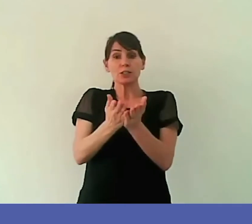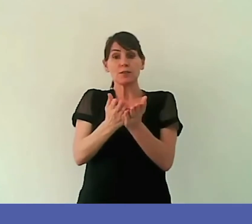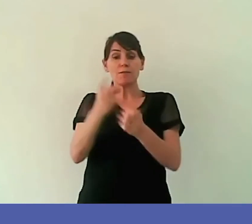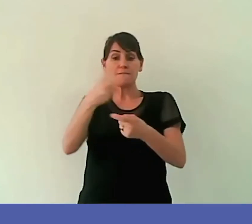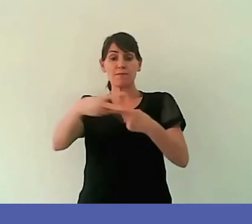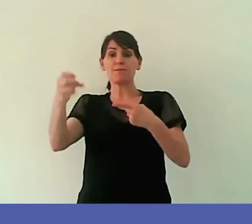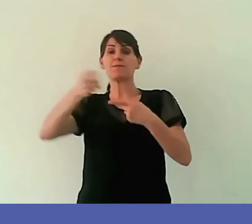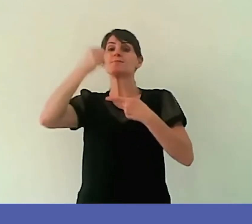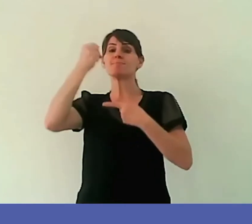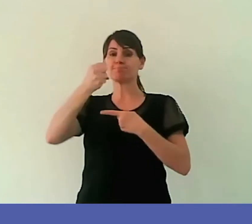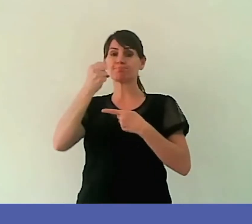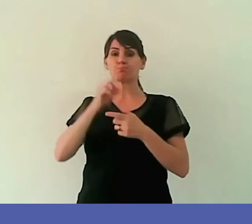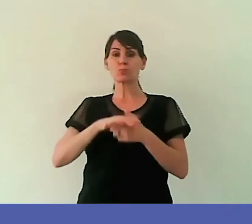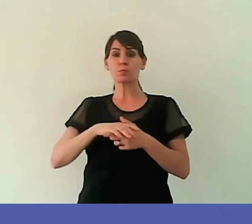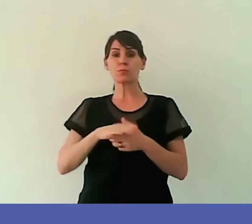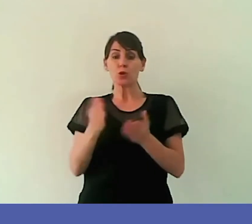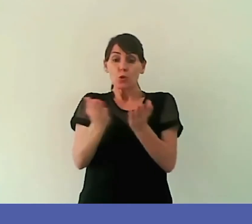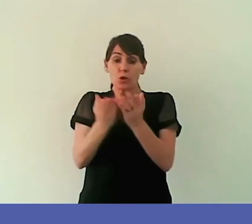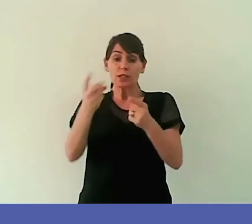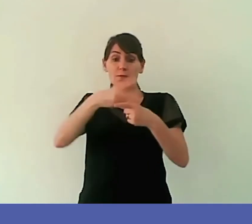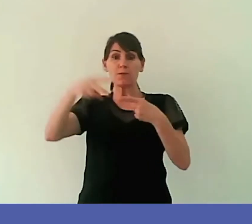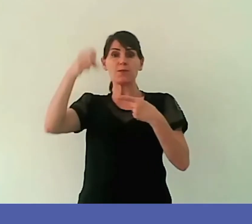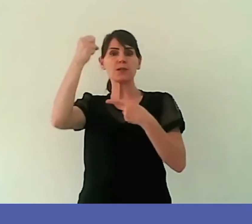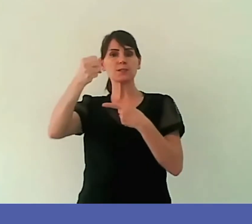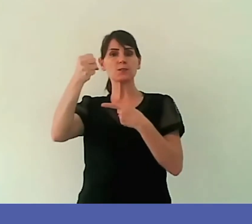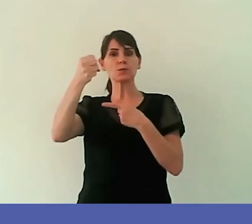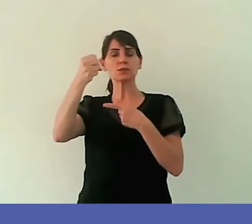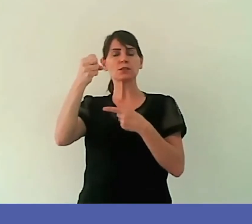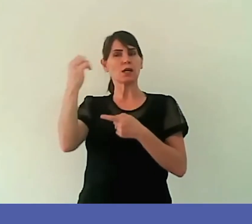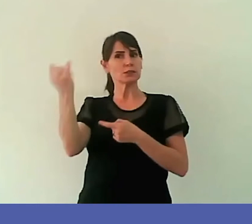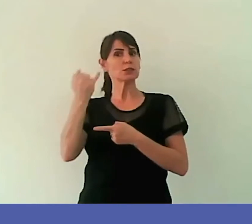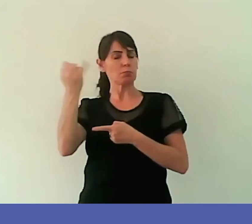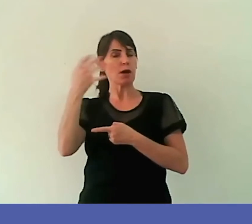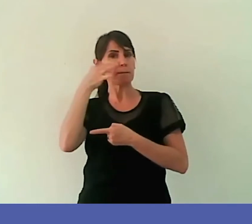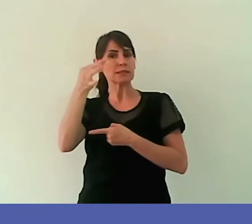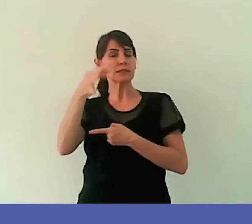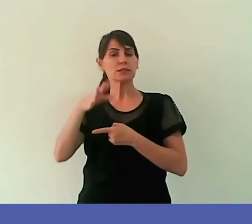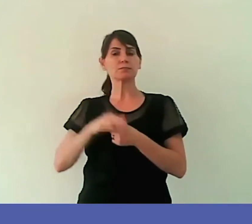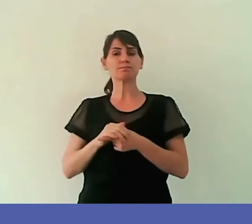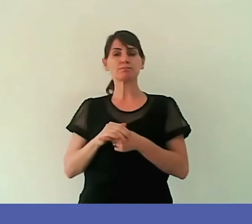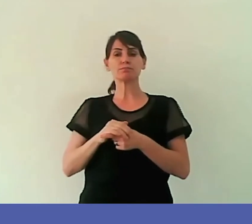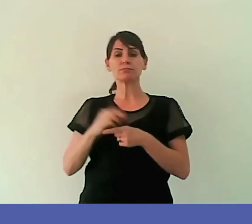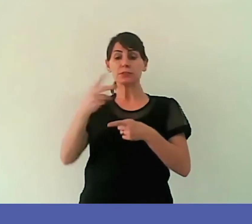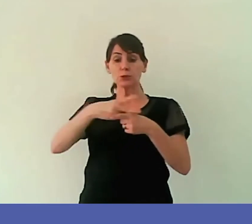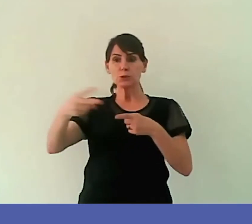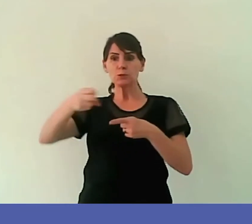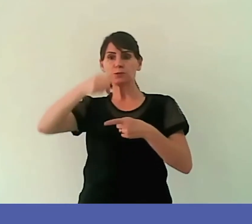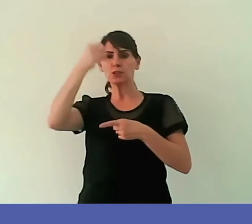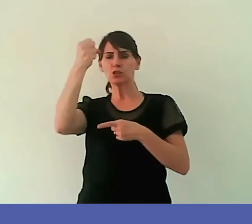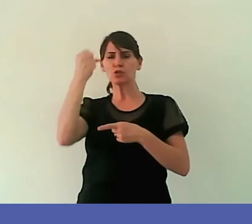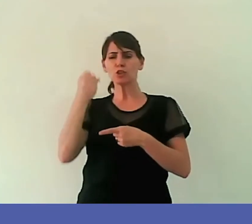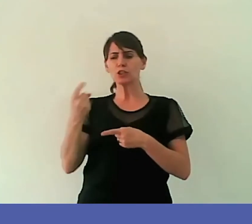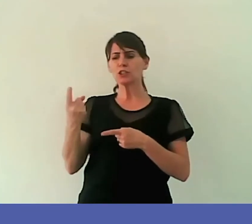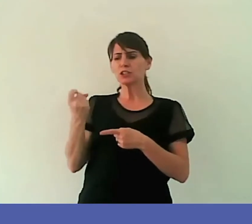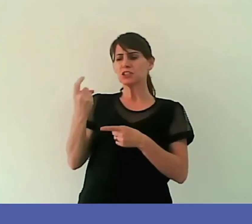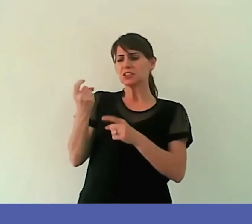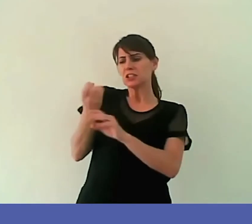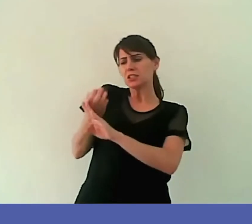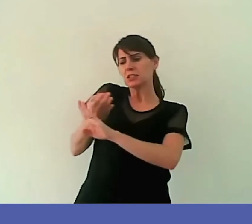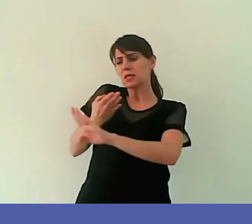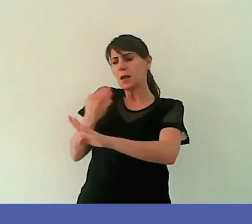os vencedores não são, isso aqui é importante, os vencedores não são indivíduos separados, mas